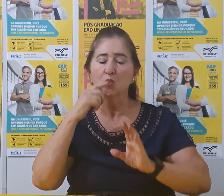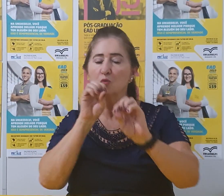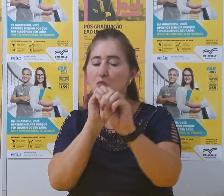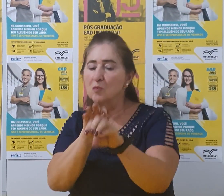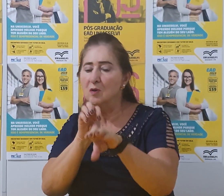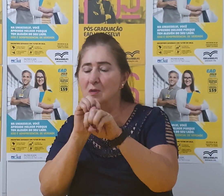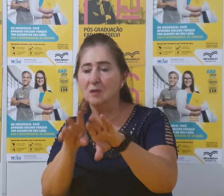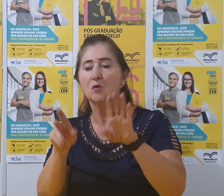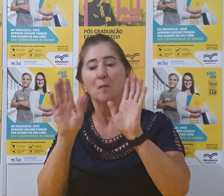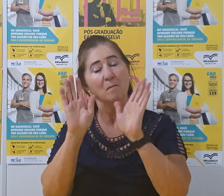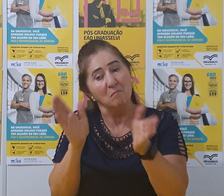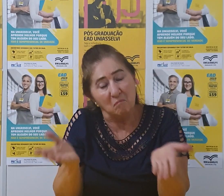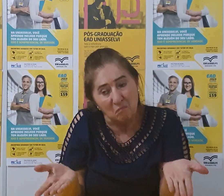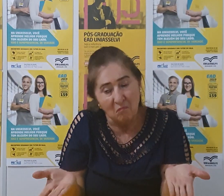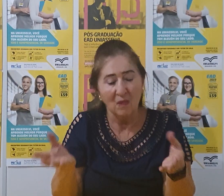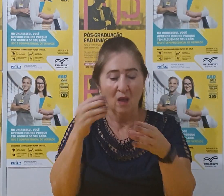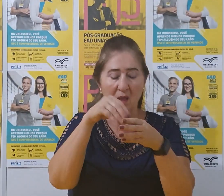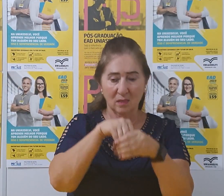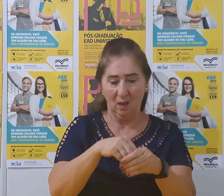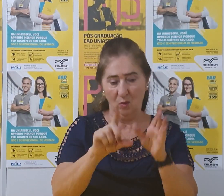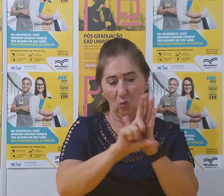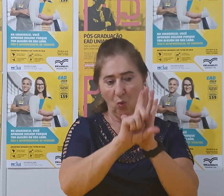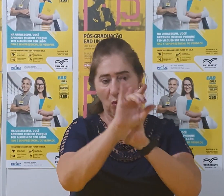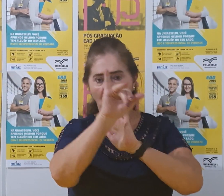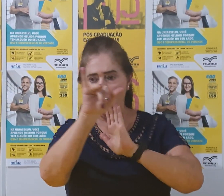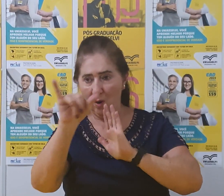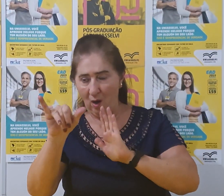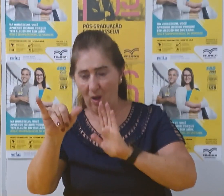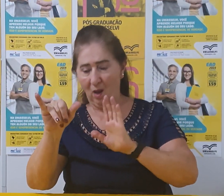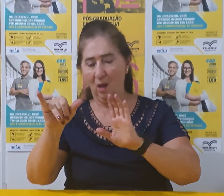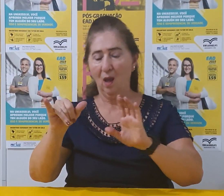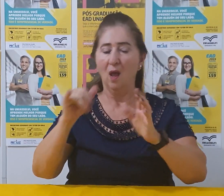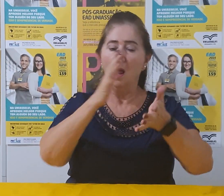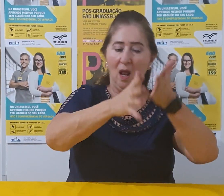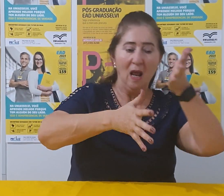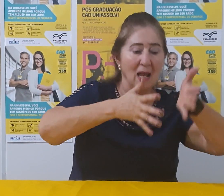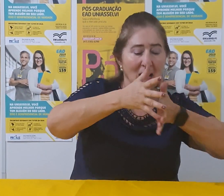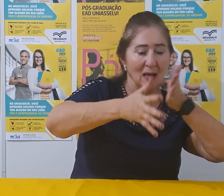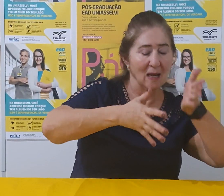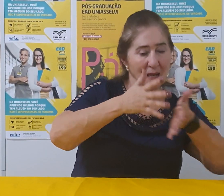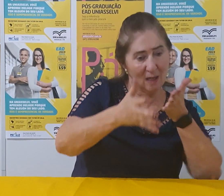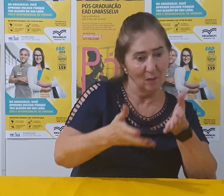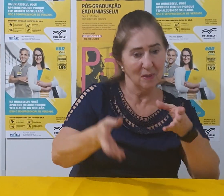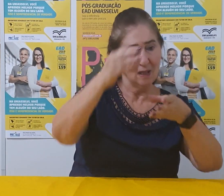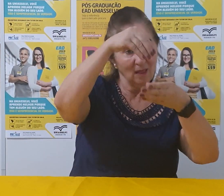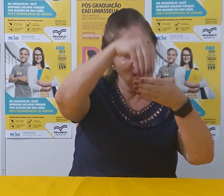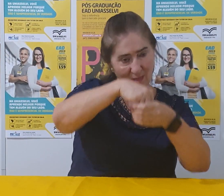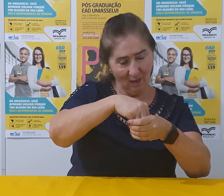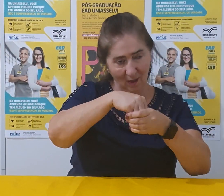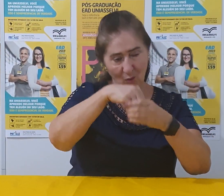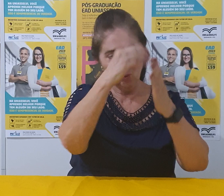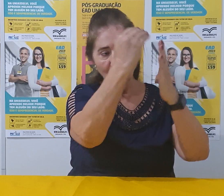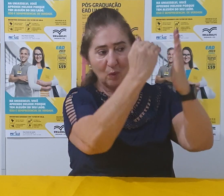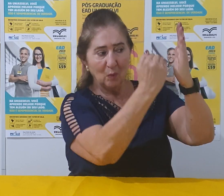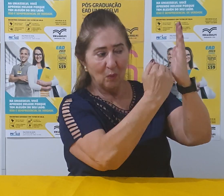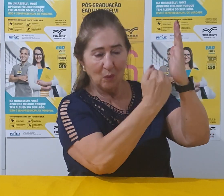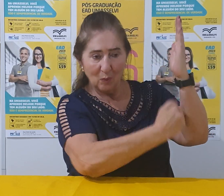possuindo, através de legislação, a disciplina de Libras na grade curricular, a formação é muito superficial